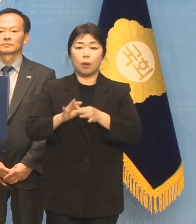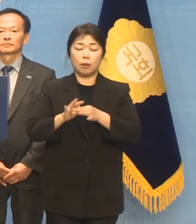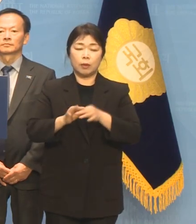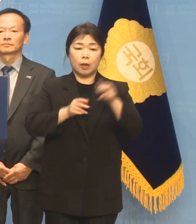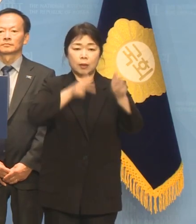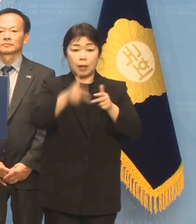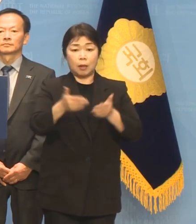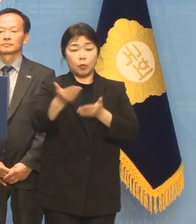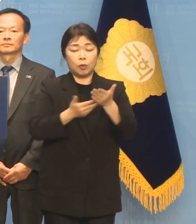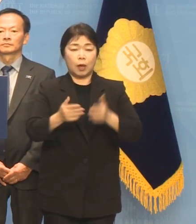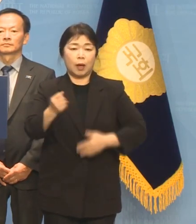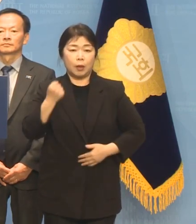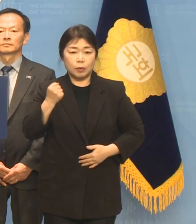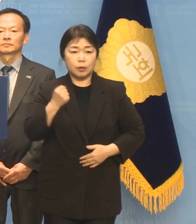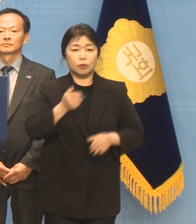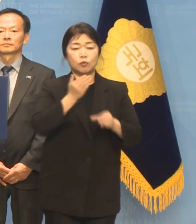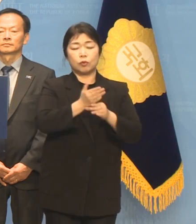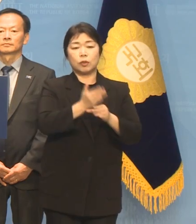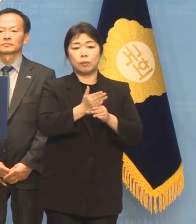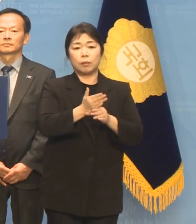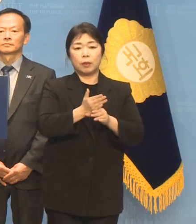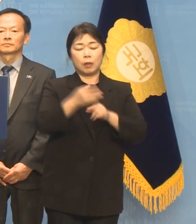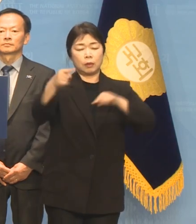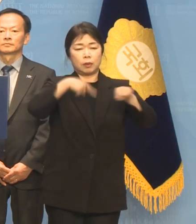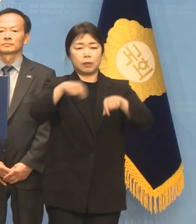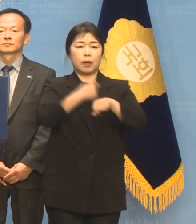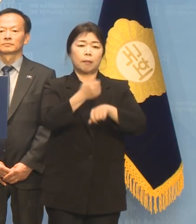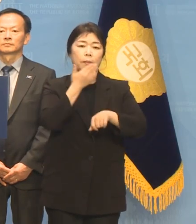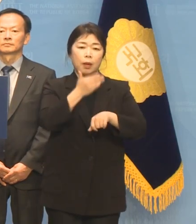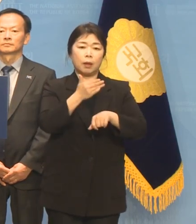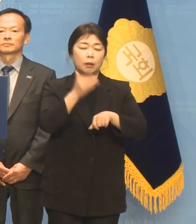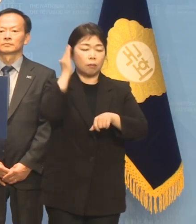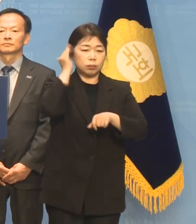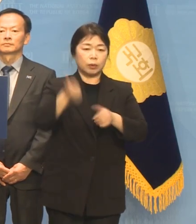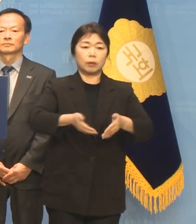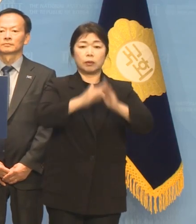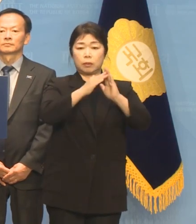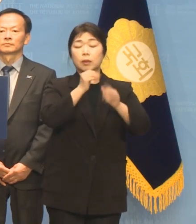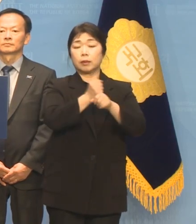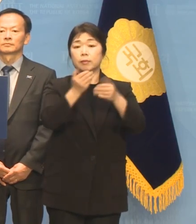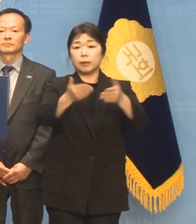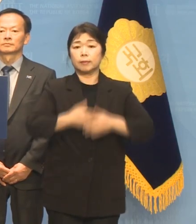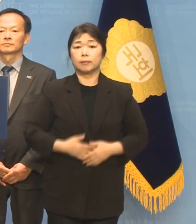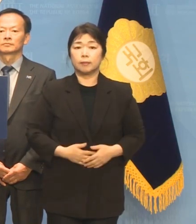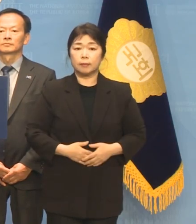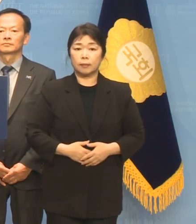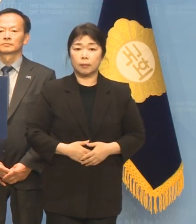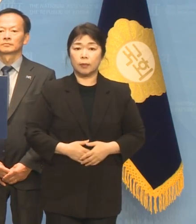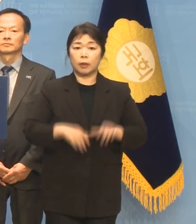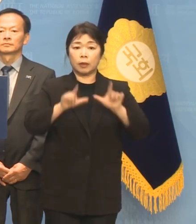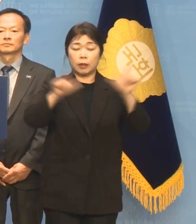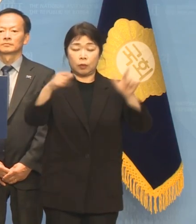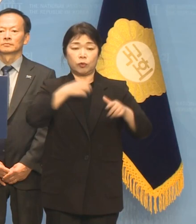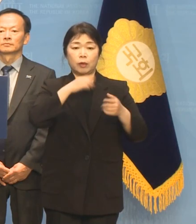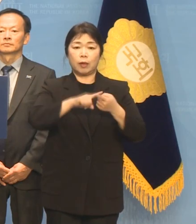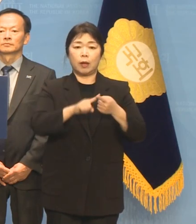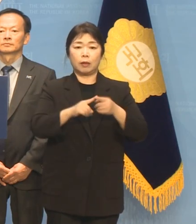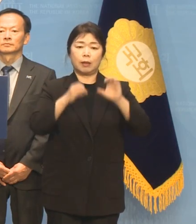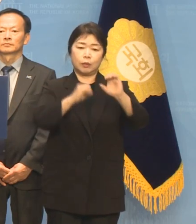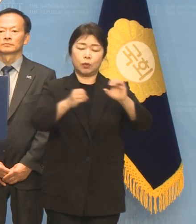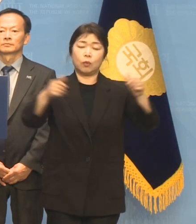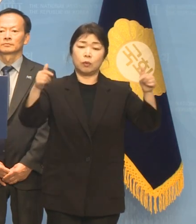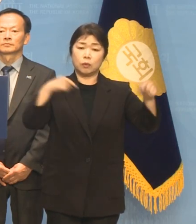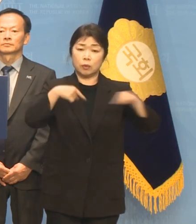통합한 컨트롤 타워를 만들겠습니다 기위 기대을 위한 탄소중립 정책에는 여야가